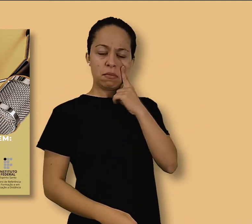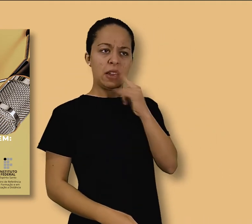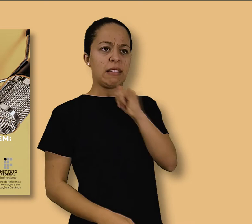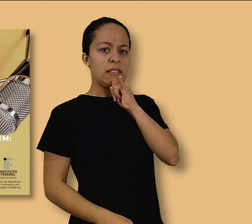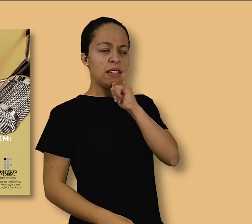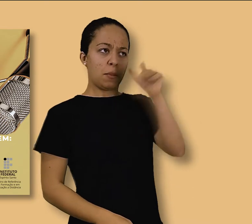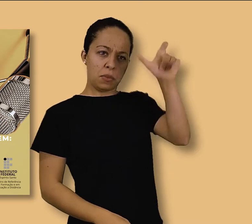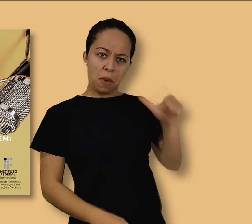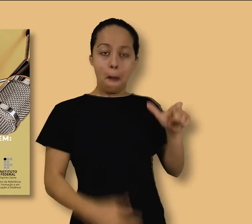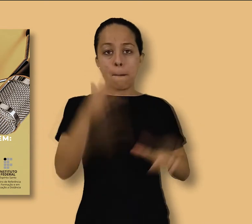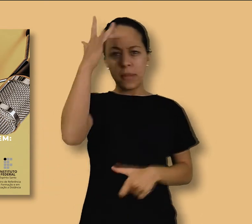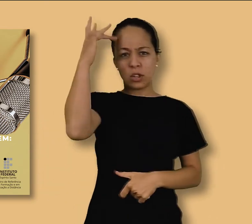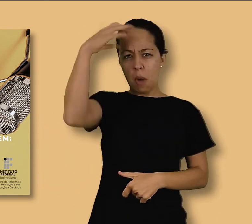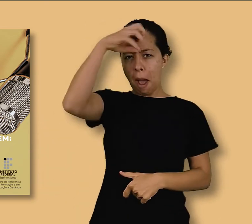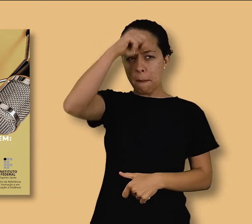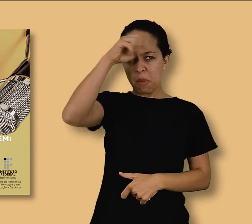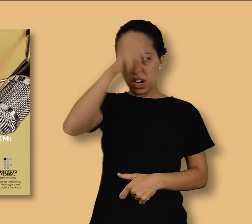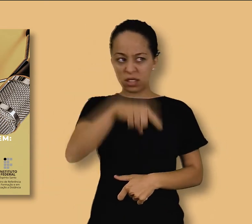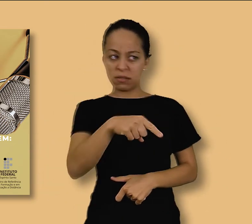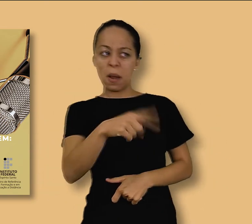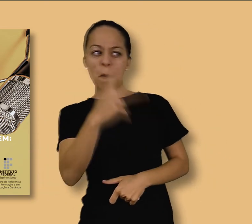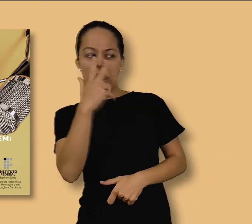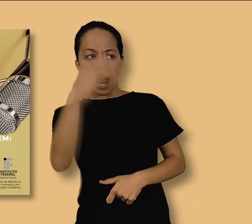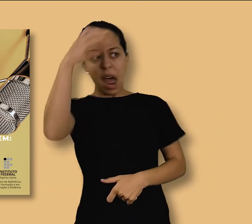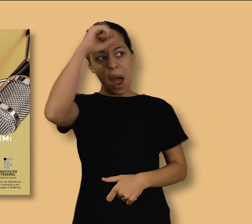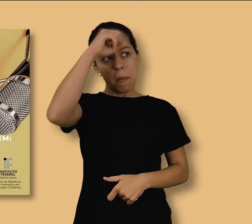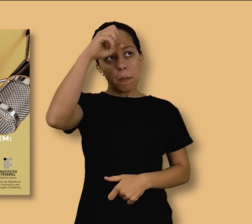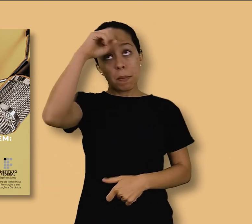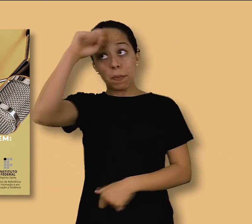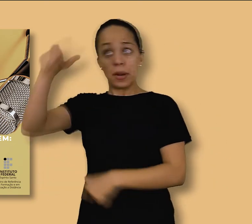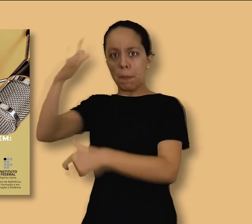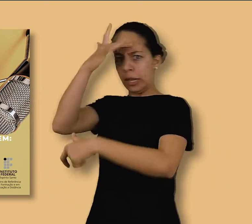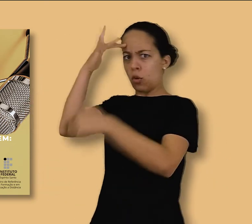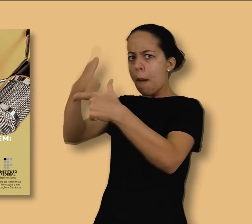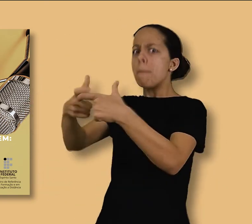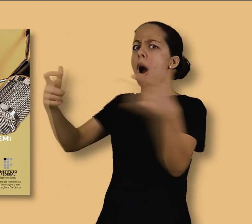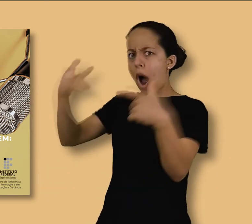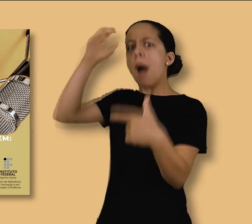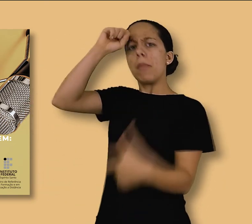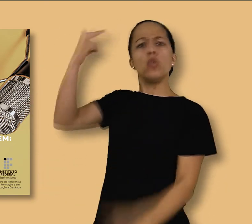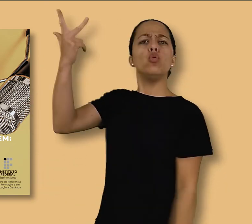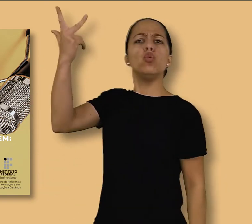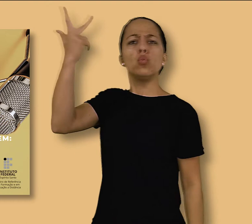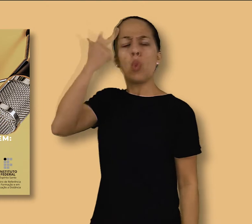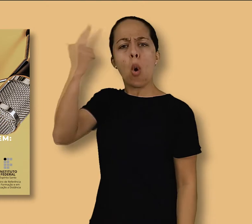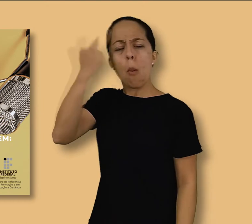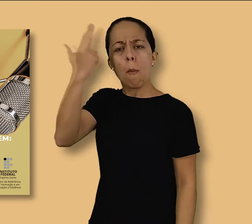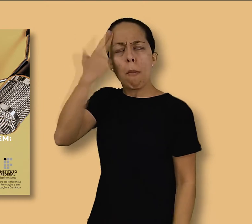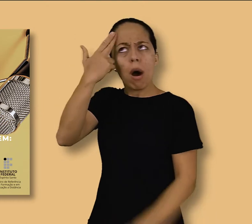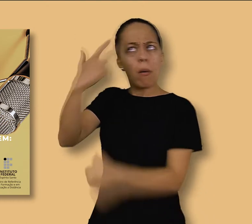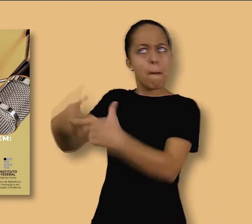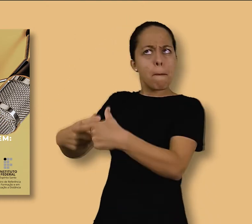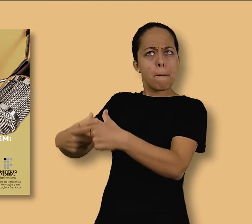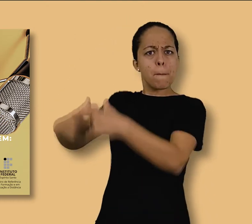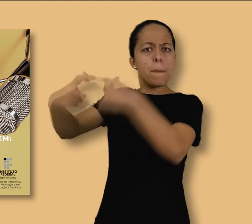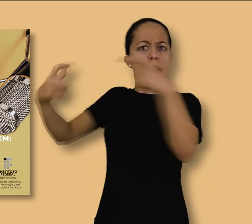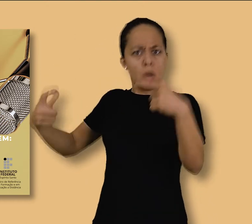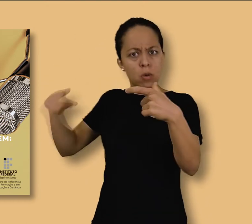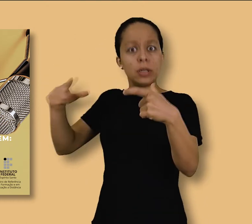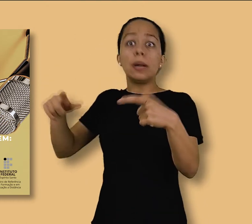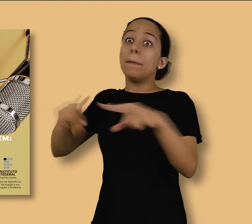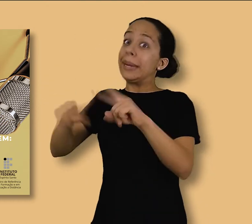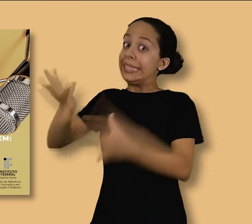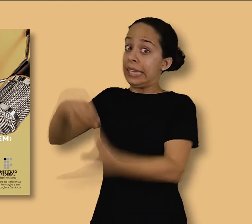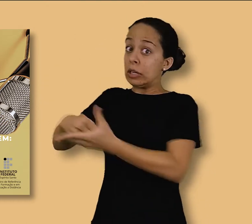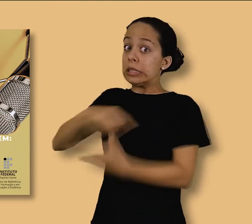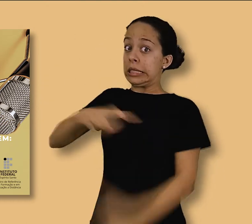na apropriação de questões que são comuns a vida escolar né é comuns